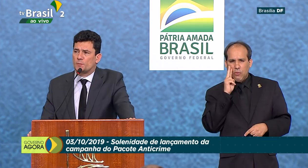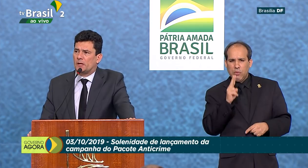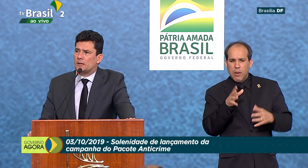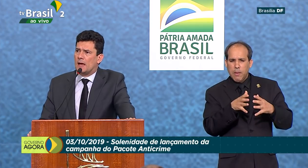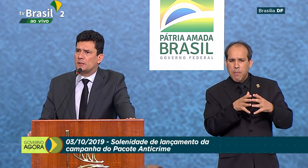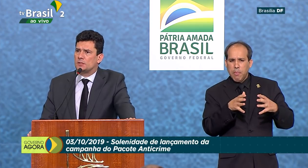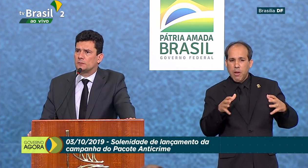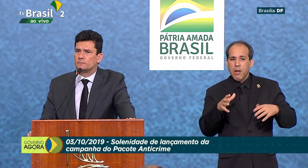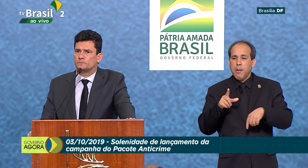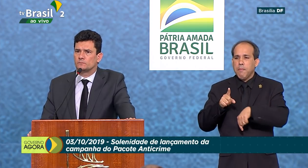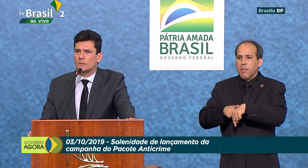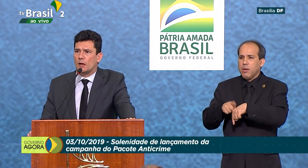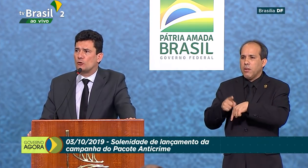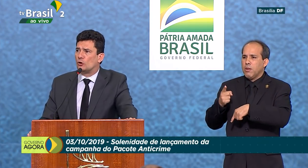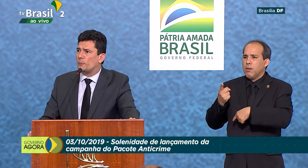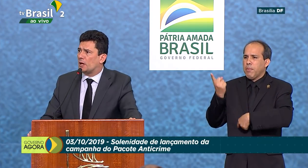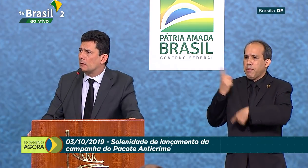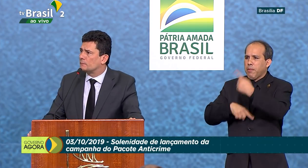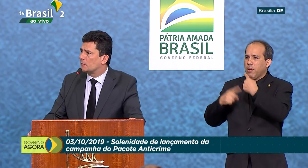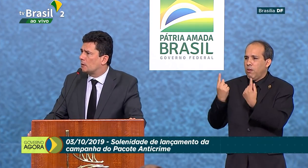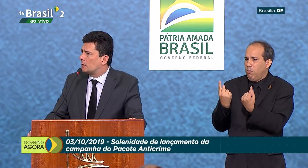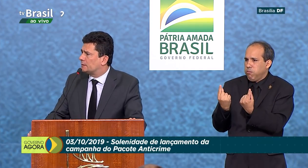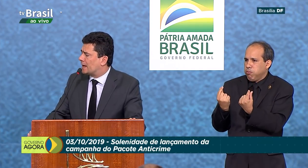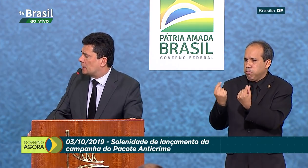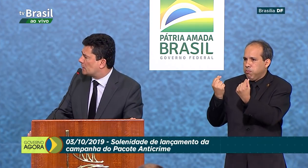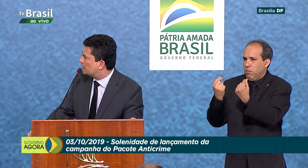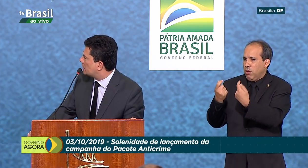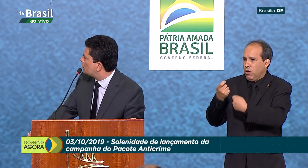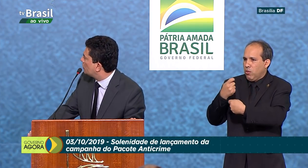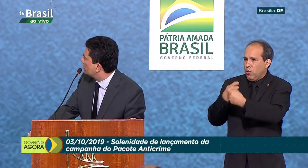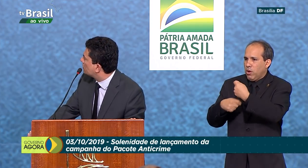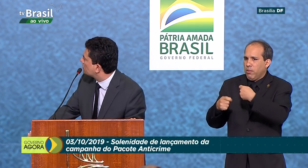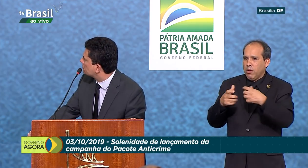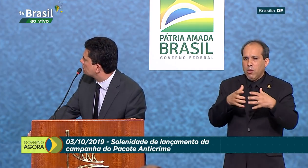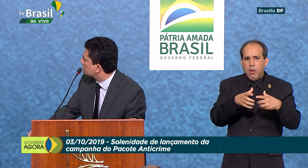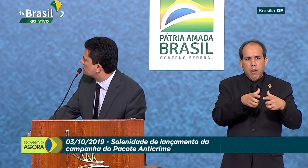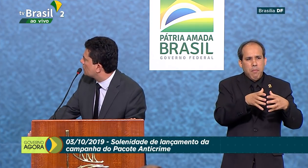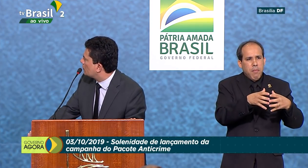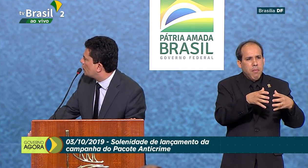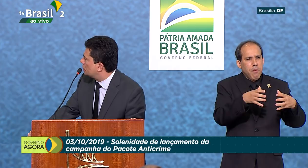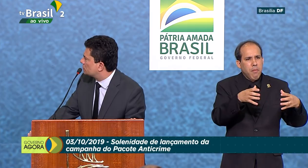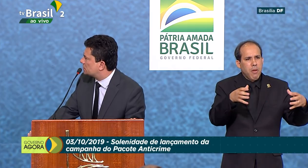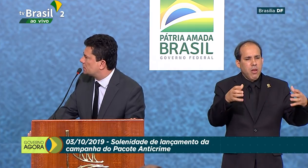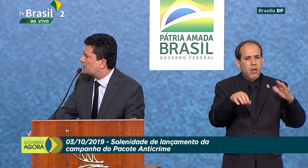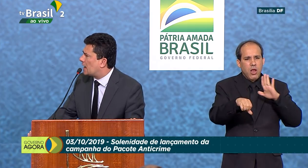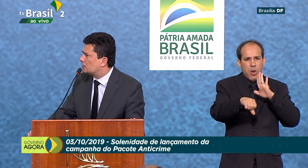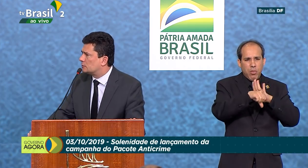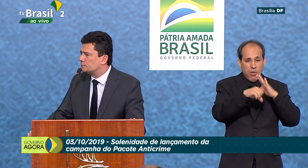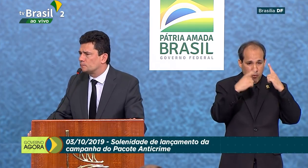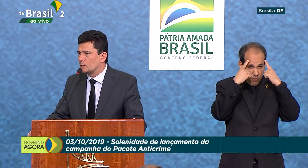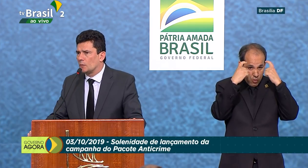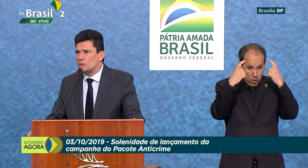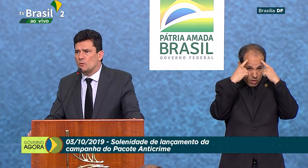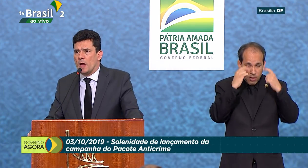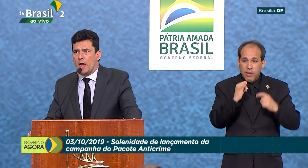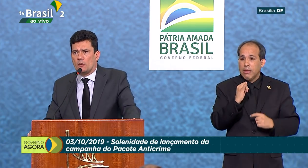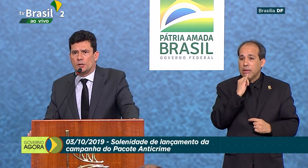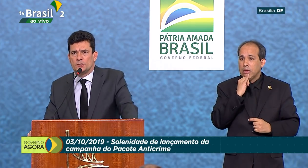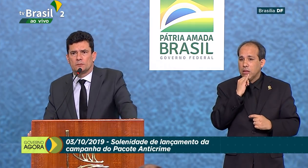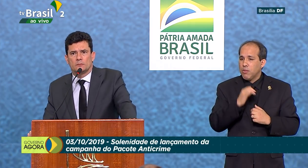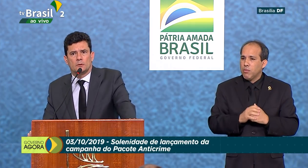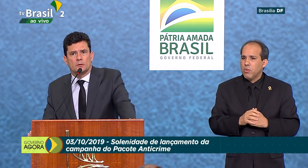de prosperidade econômica, da criminalidade violenta, podendo ser citado